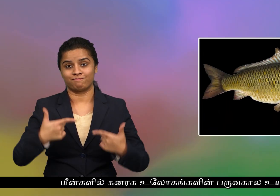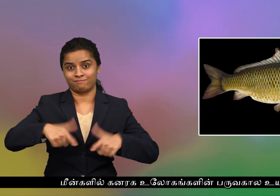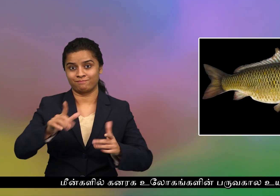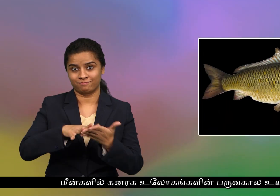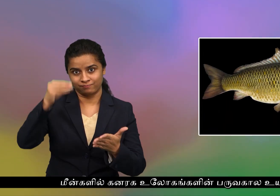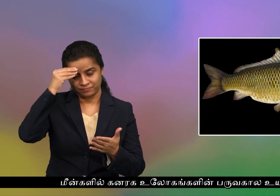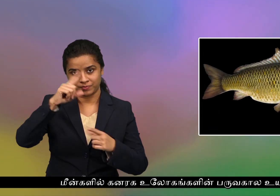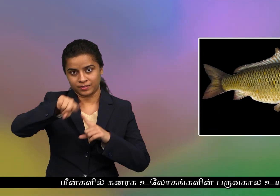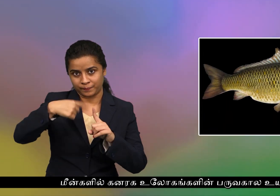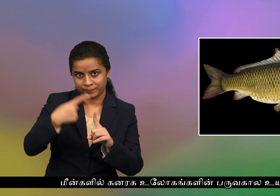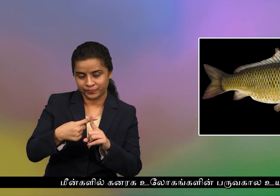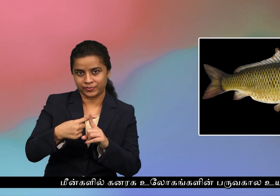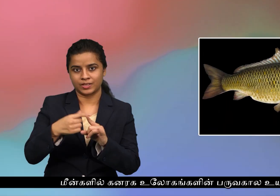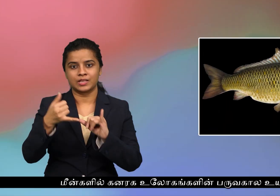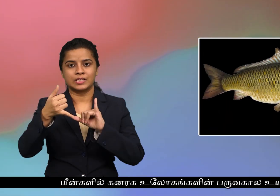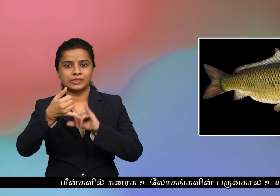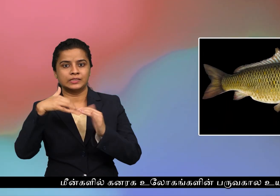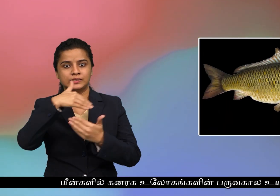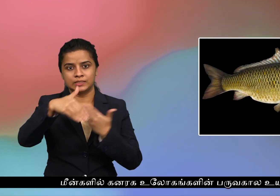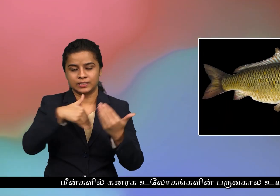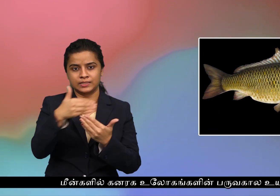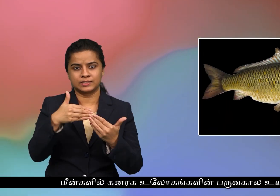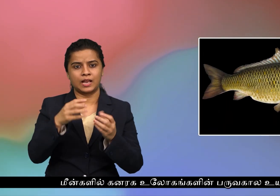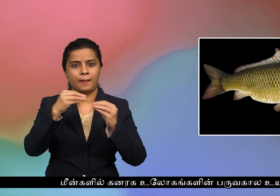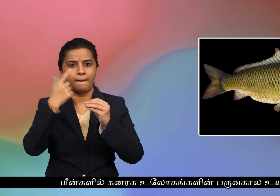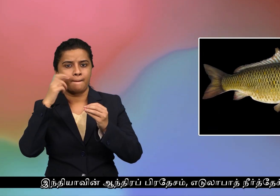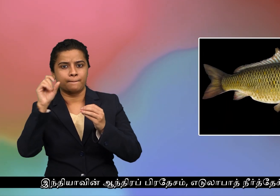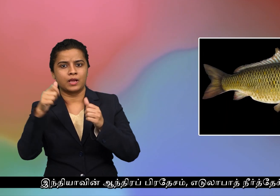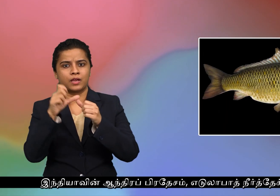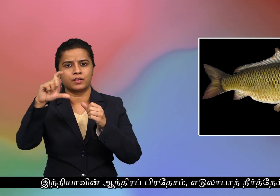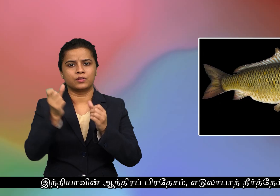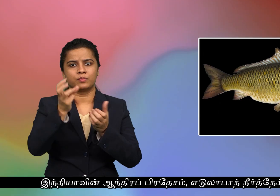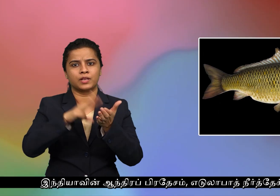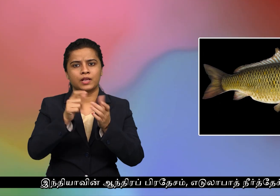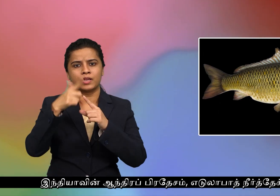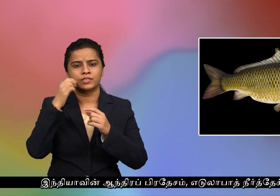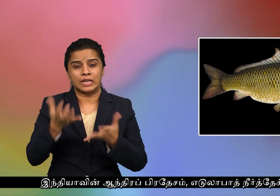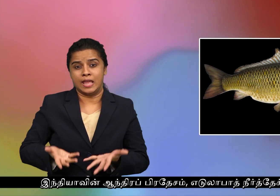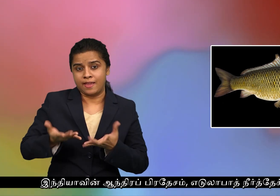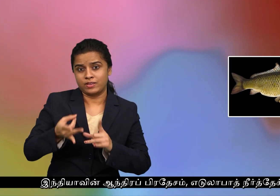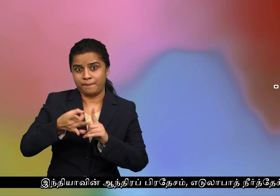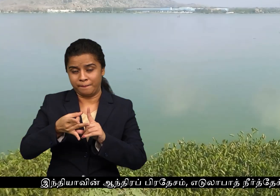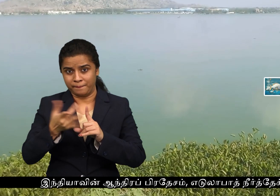மீன்களில் கனரக உலோகங்களின் பருவகால உயிர்க்குவிப்பு. இந்தியாவின் ஆந்திர பிரதேசம்